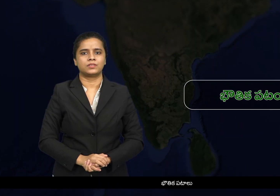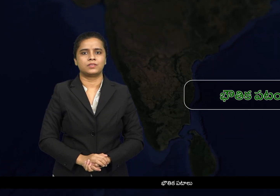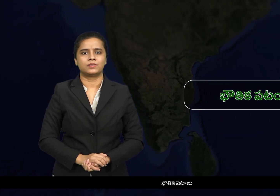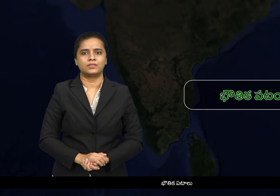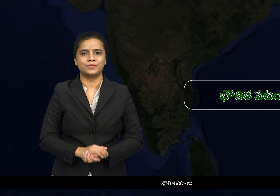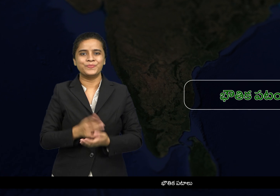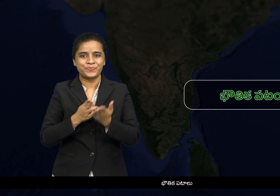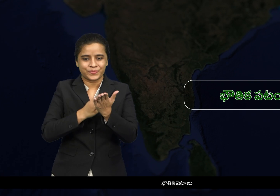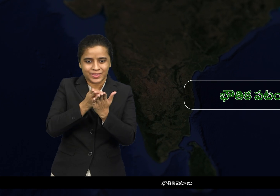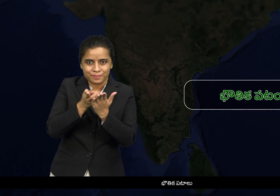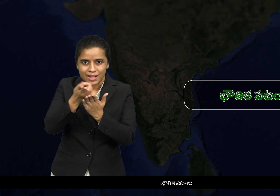భౌతిక పటాలు,